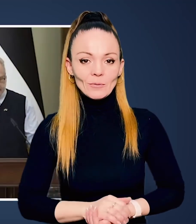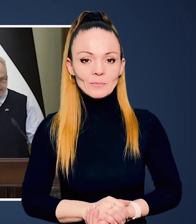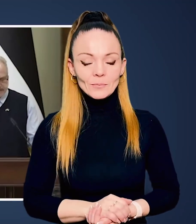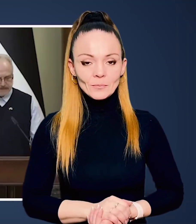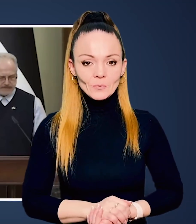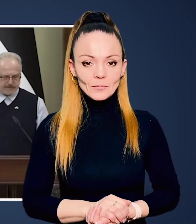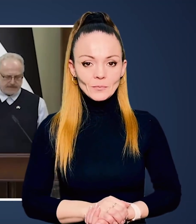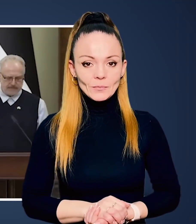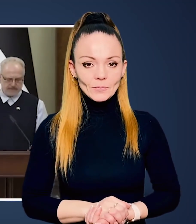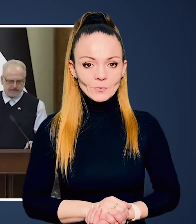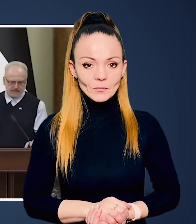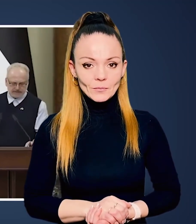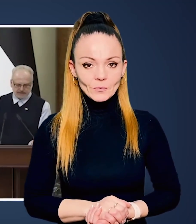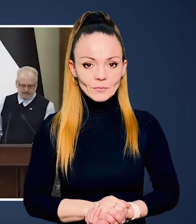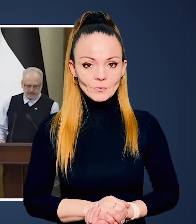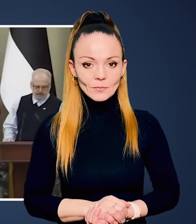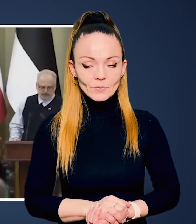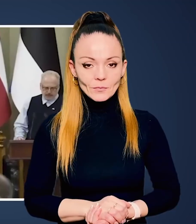Дякую.